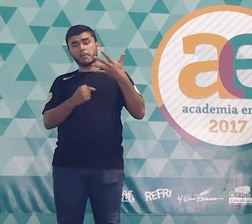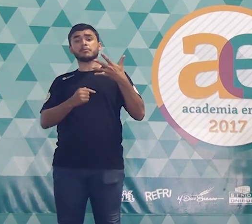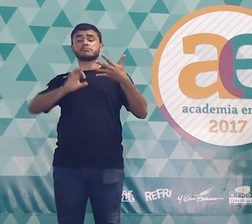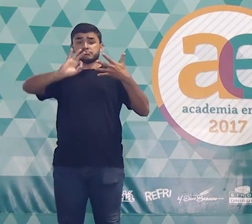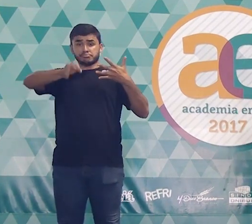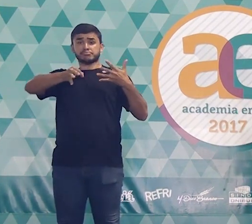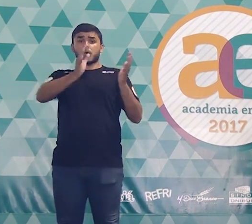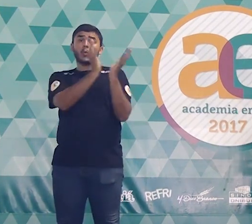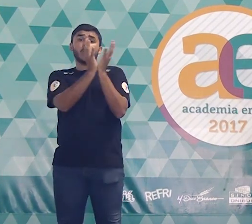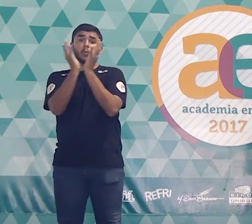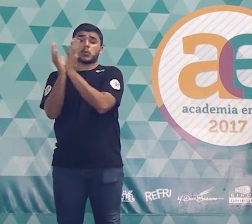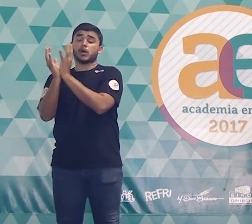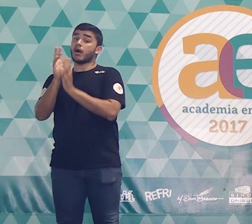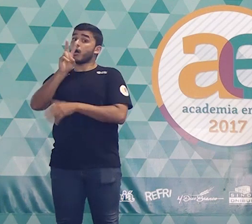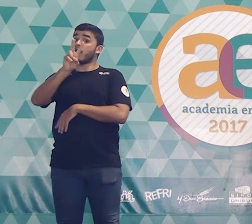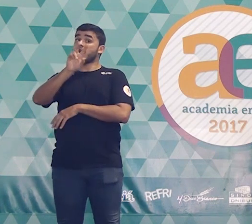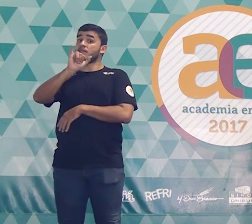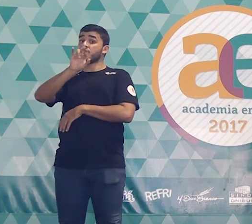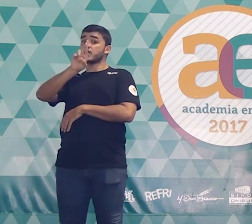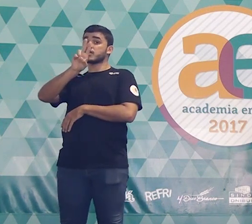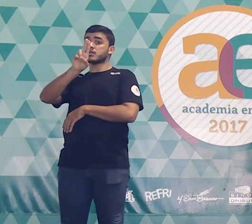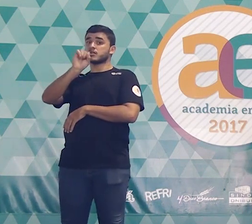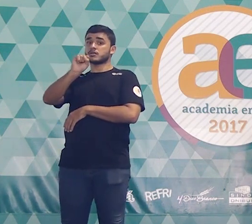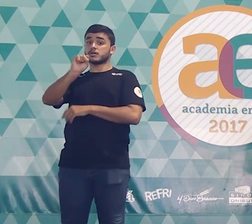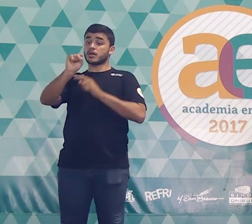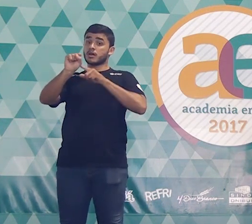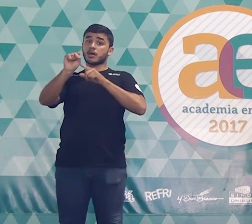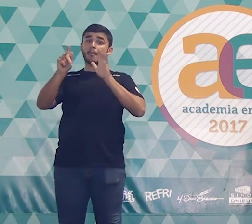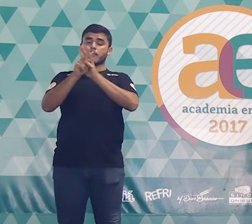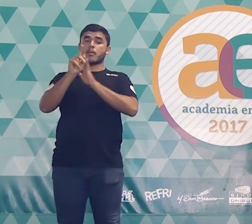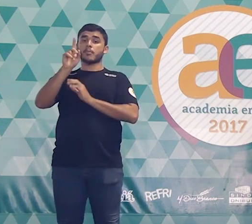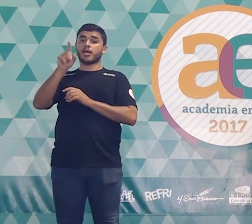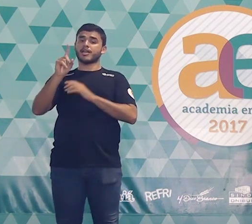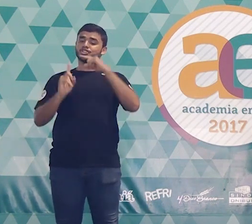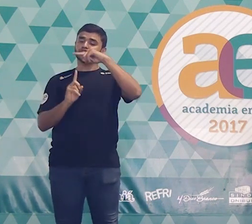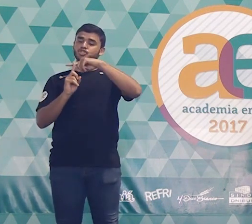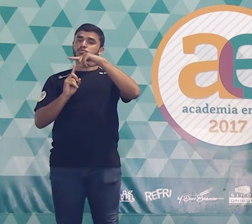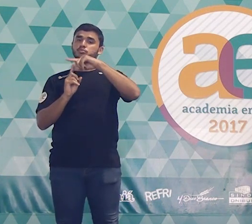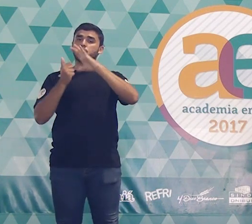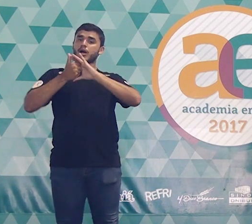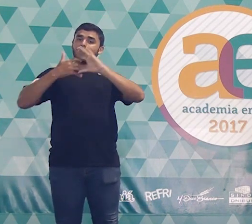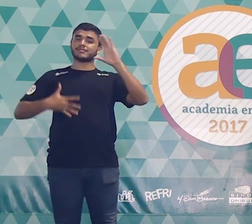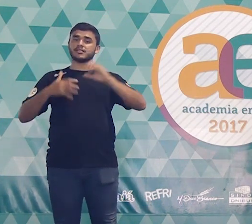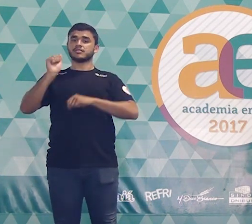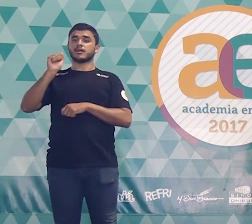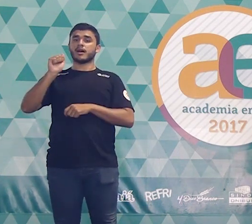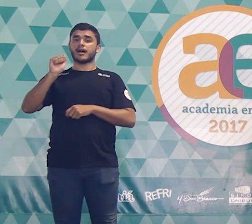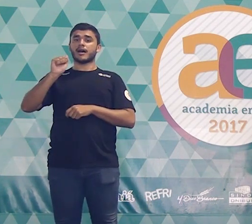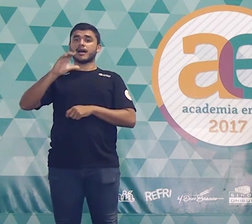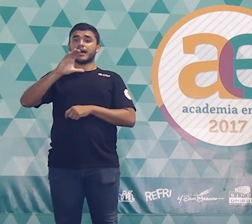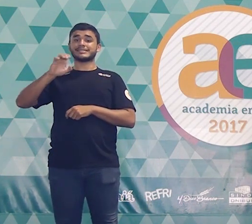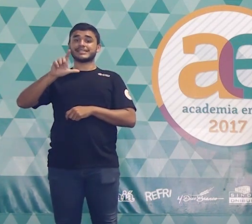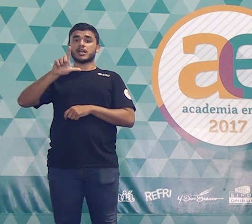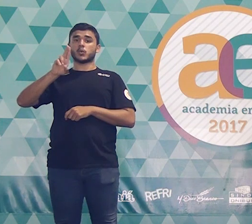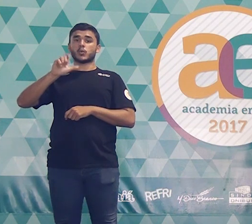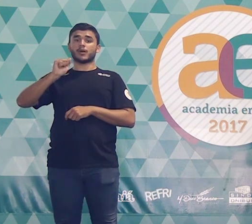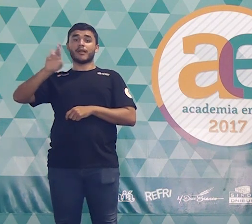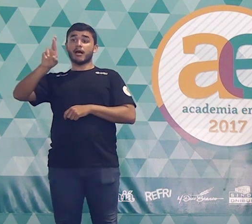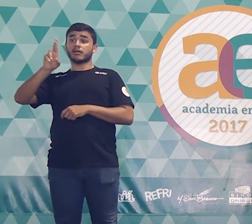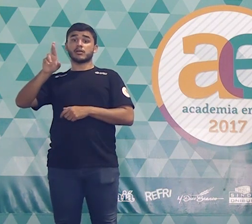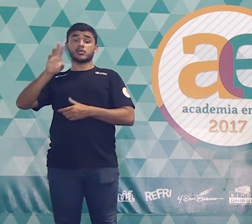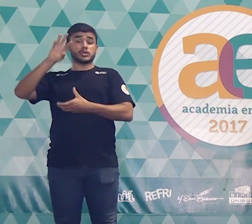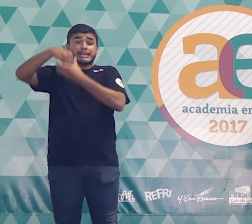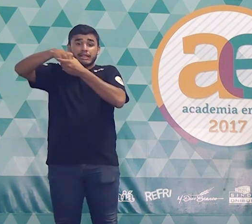Cadê? Ora, gente, vírus é uma estrutura acelulada, tá certo? Se é uma estrutura acelulada, ela